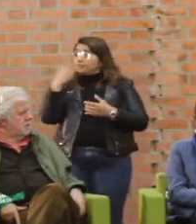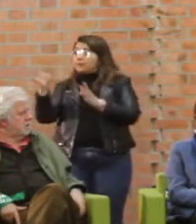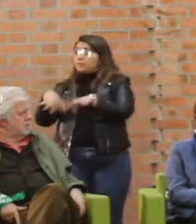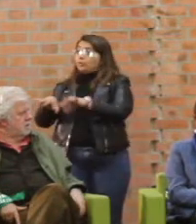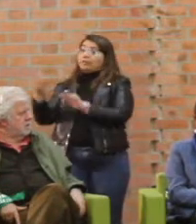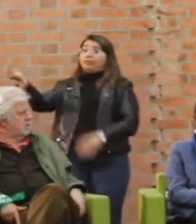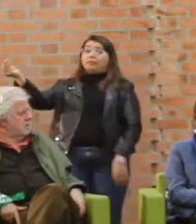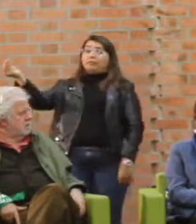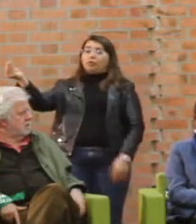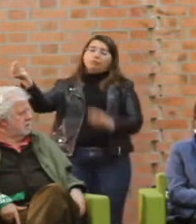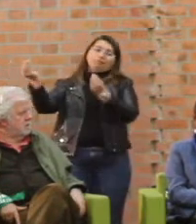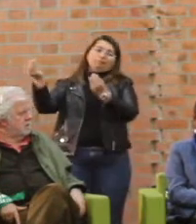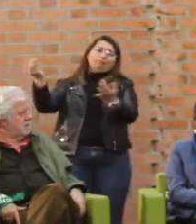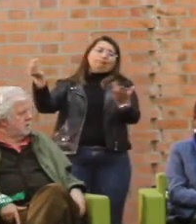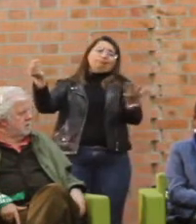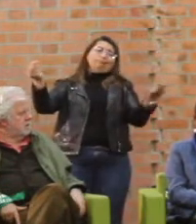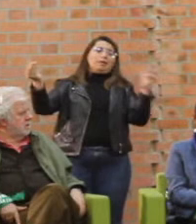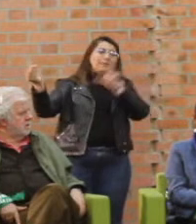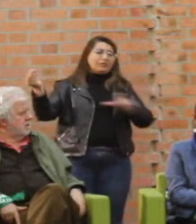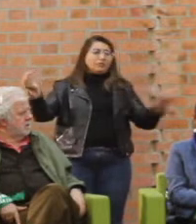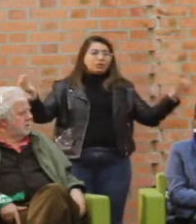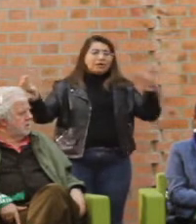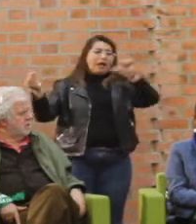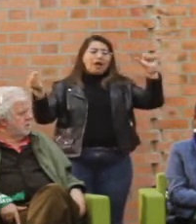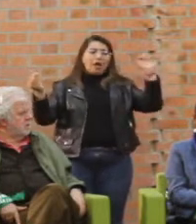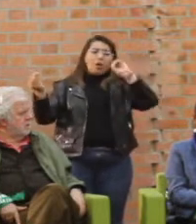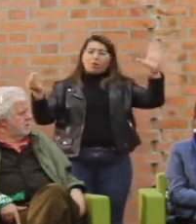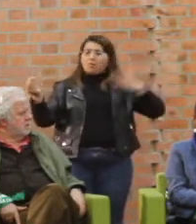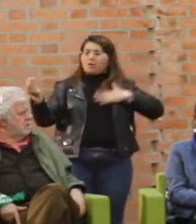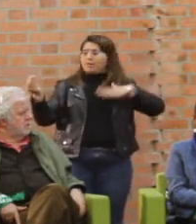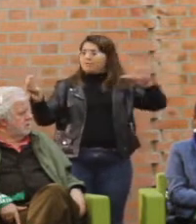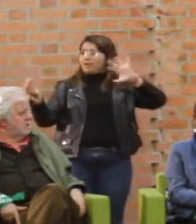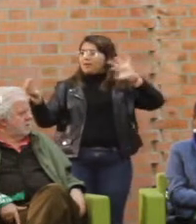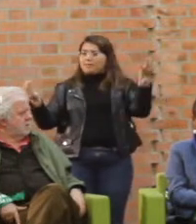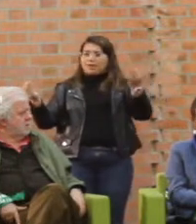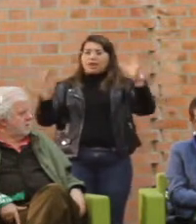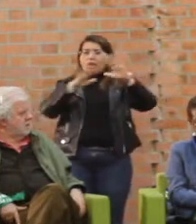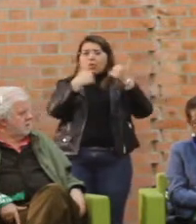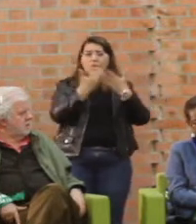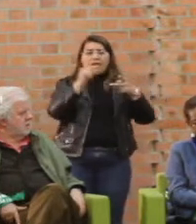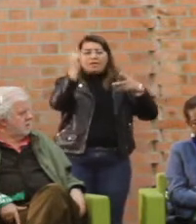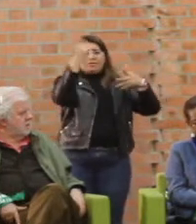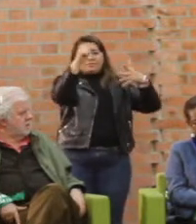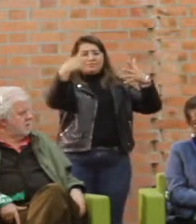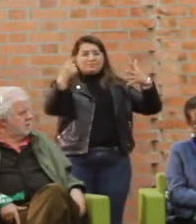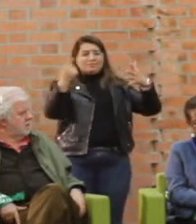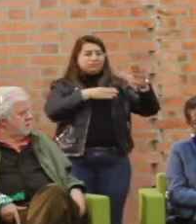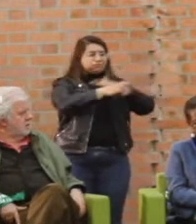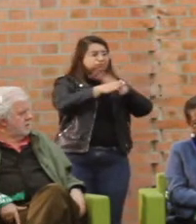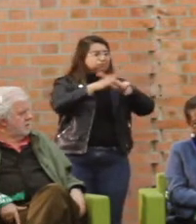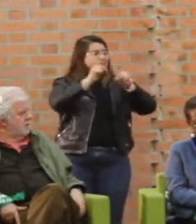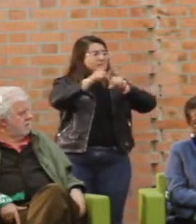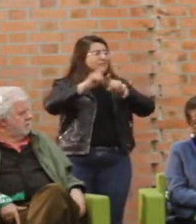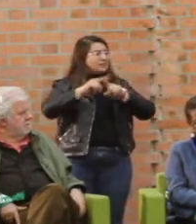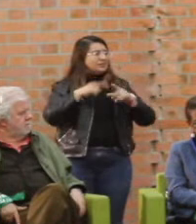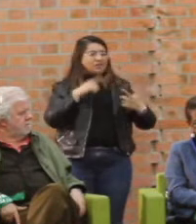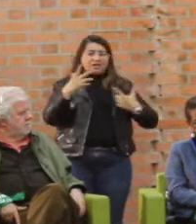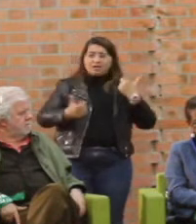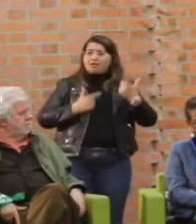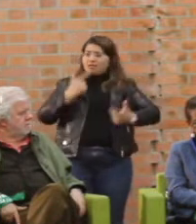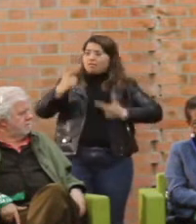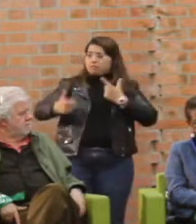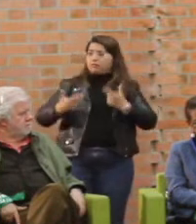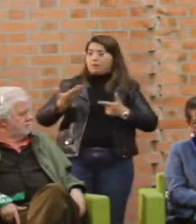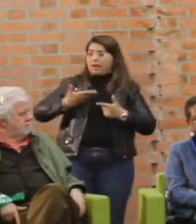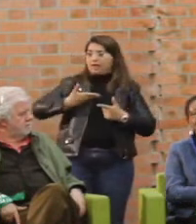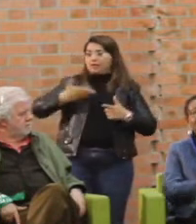atraviesa a todas las personas a todas las concepciones de familia atraviesa todas las a la gente que estaba pensándose las